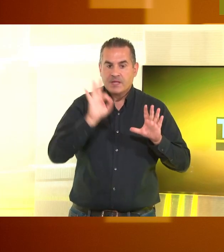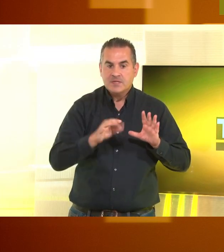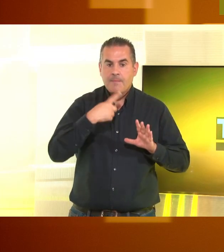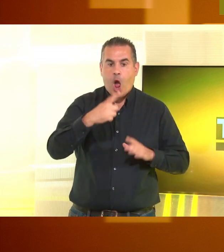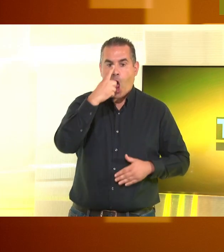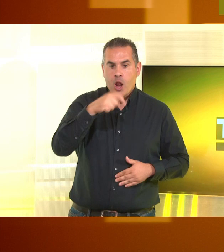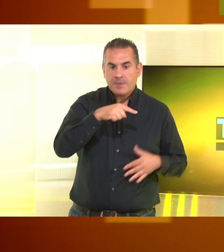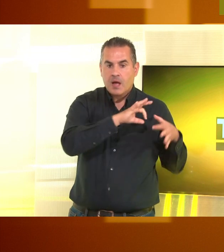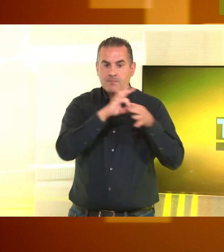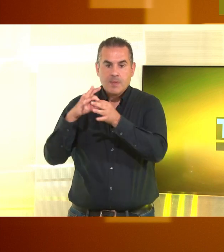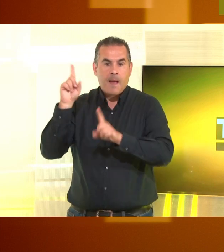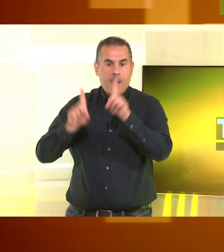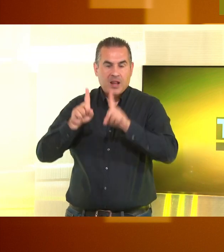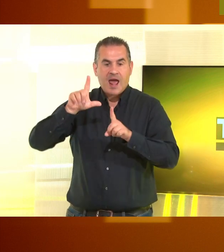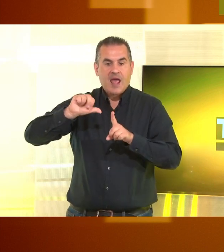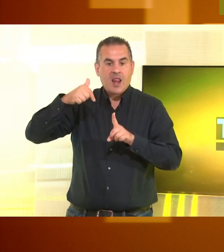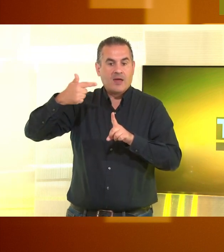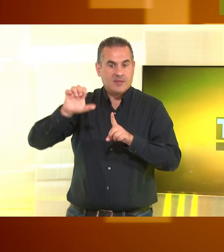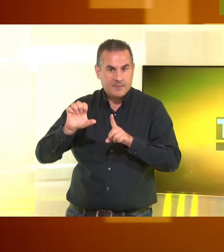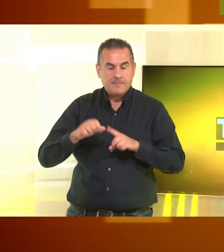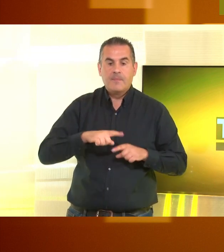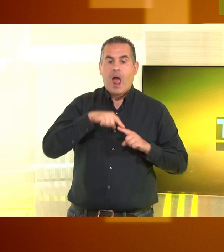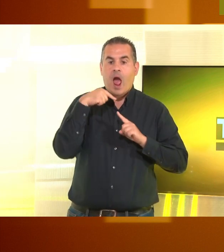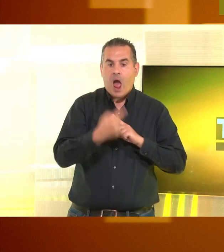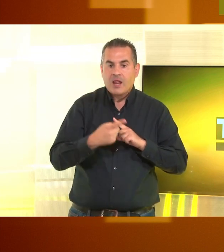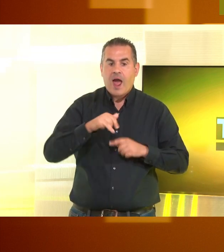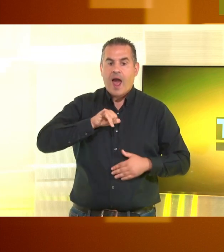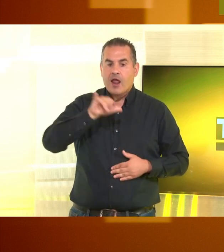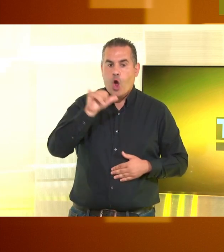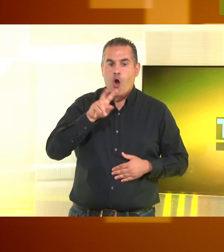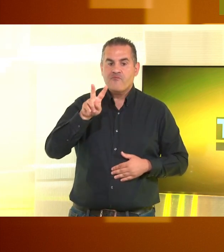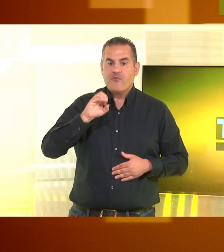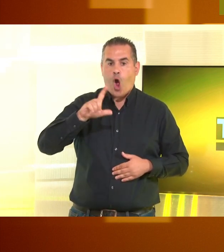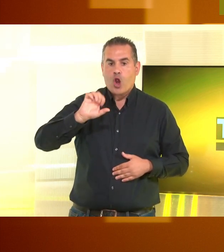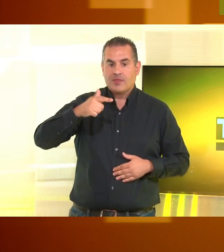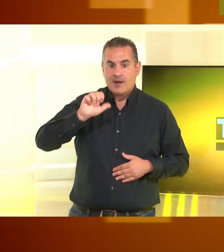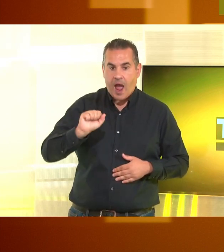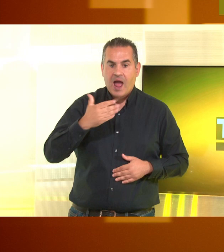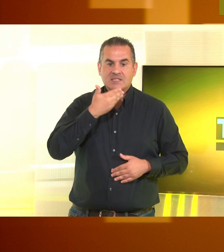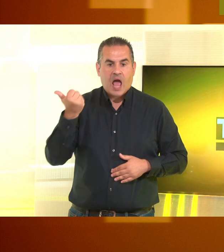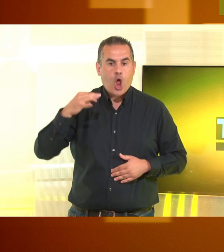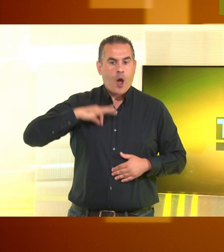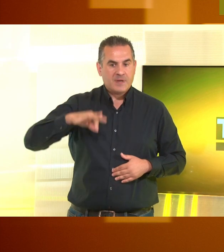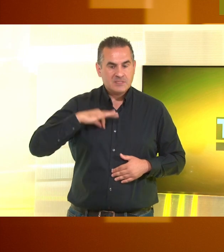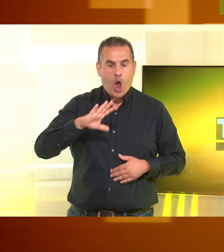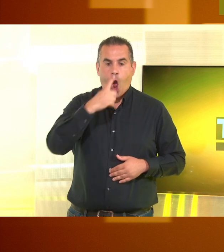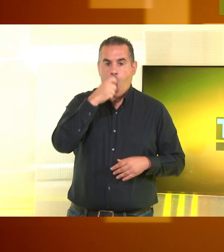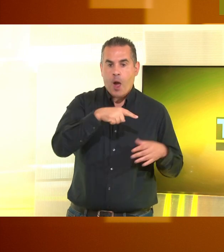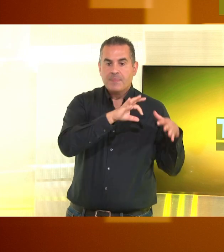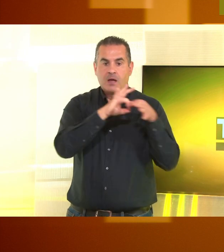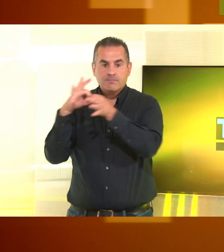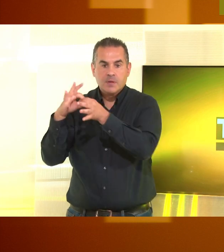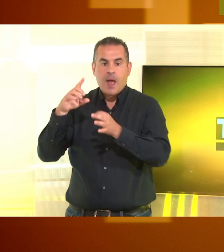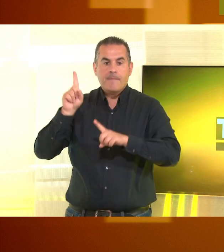con Volotea senza compensazioni. Il 26 ottobre esce definitivamente di scena Ita Airways. La ex Alitalia, oggi